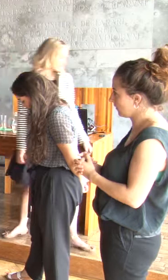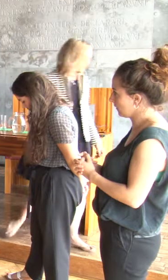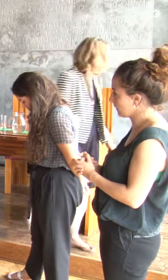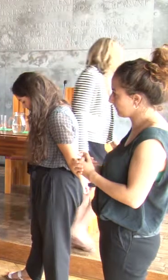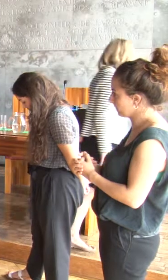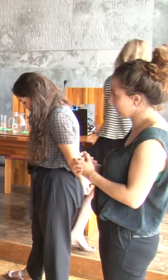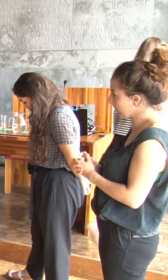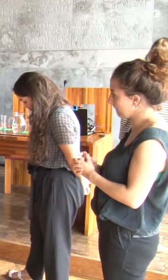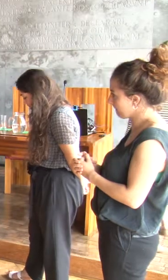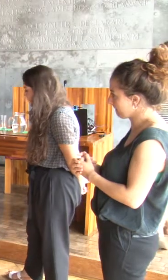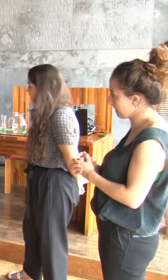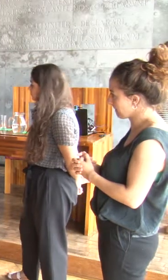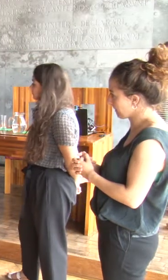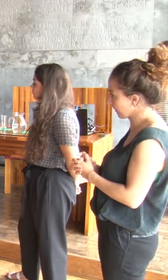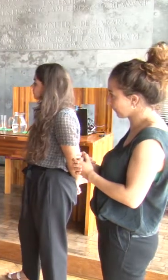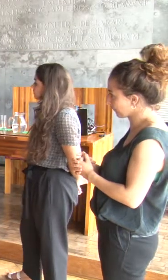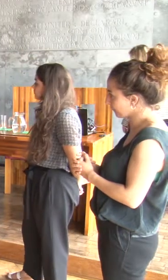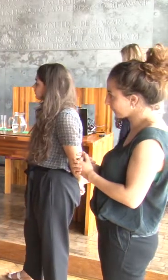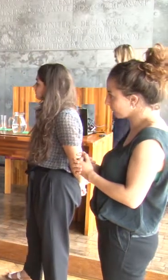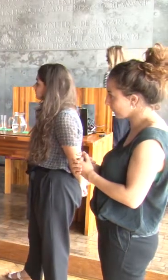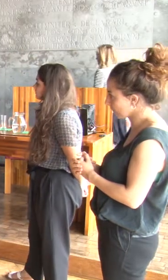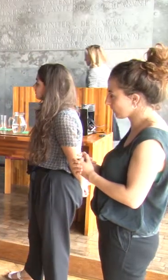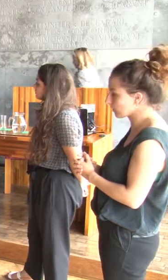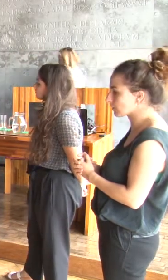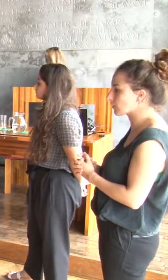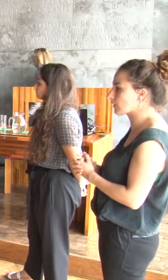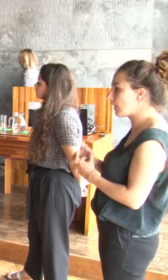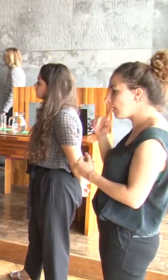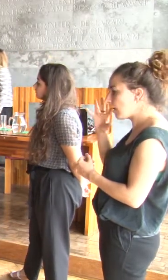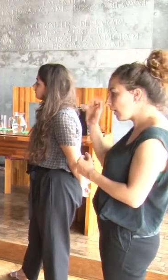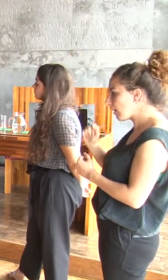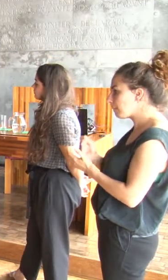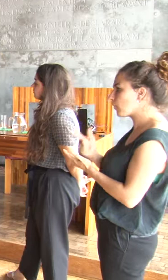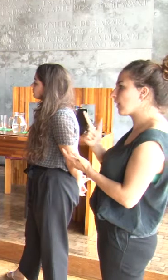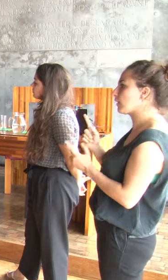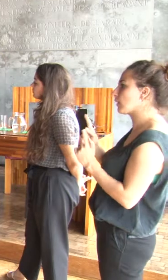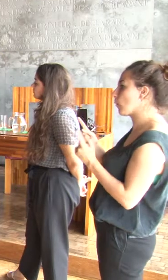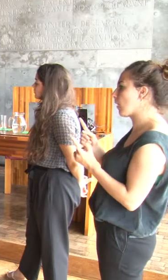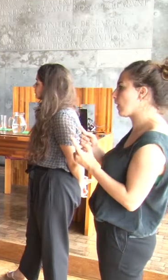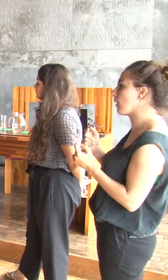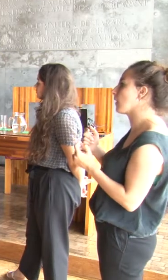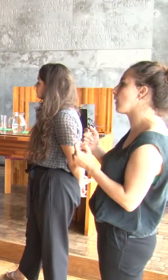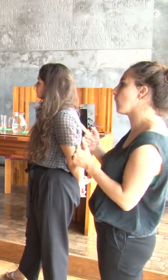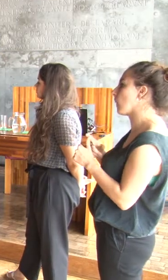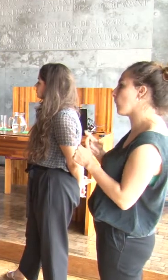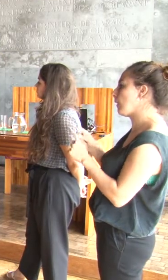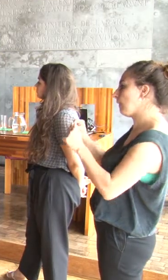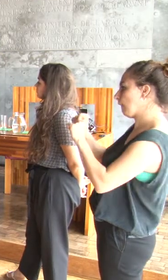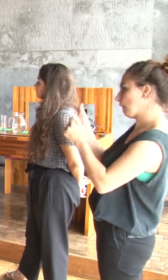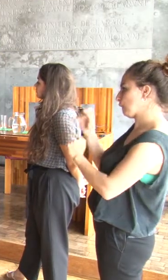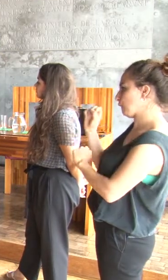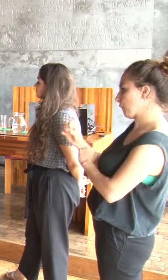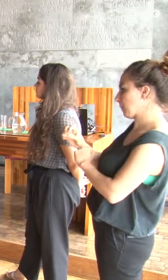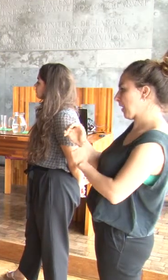importante, abbiamo notato come sia importante, a parte appunto l'idea di formare i giovani